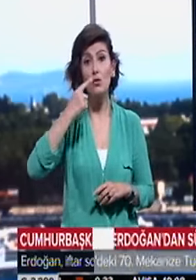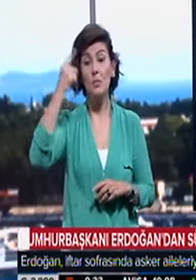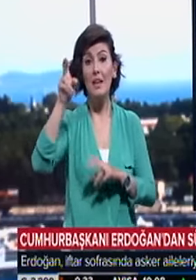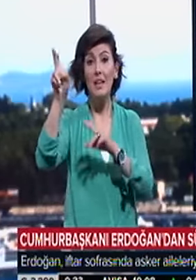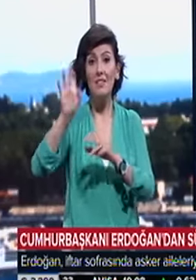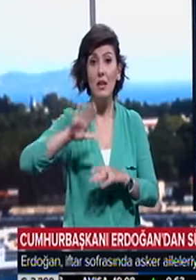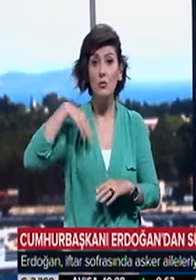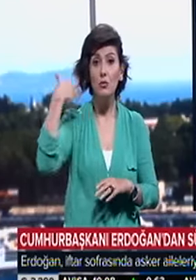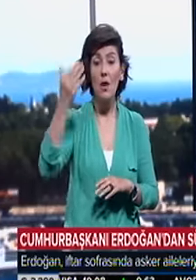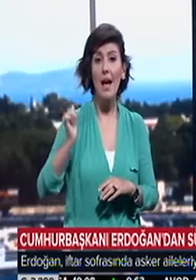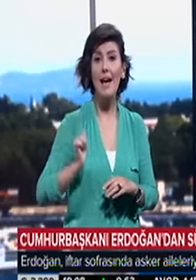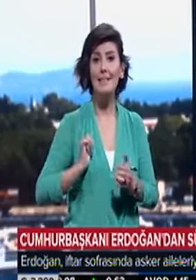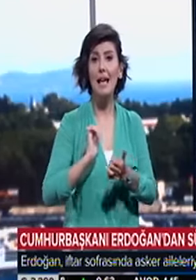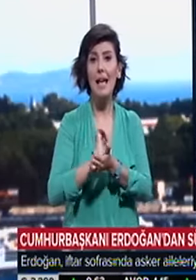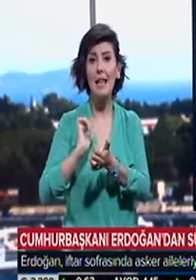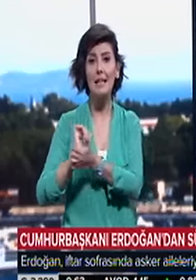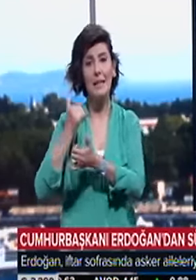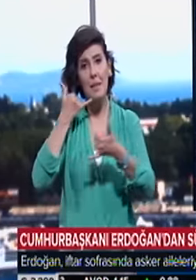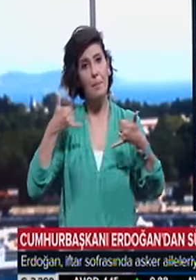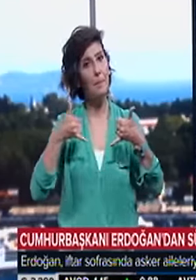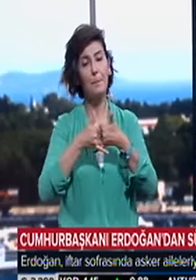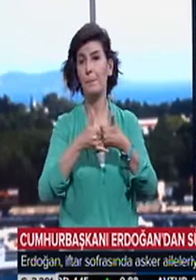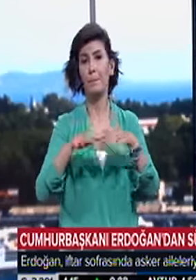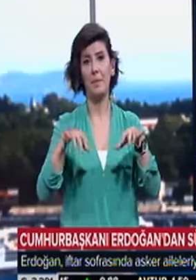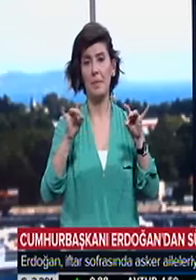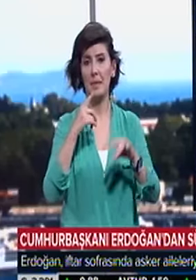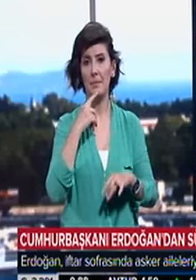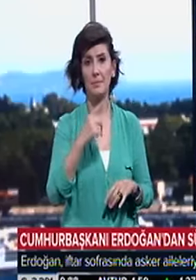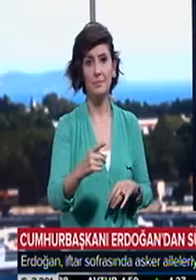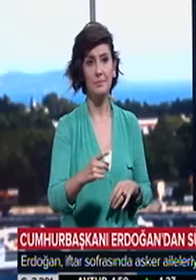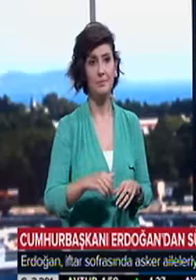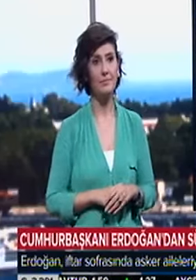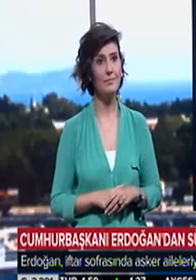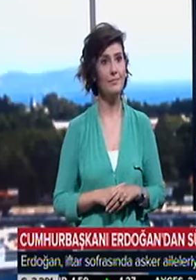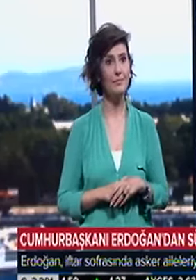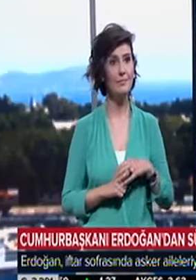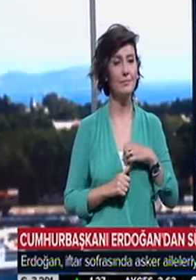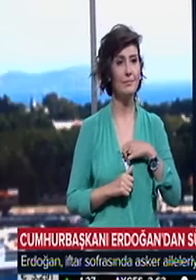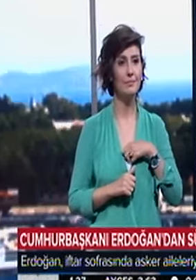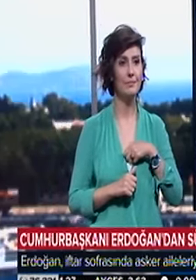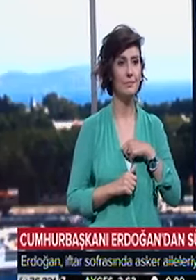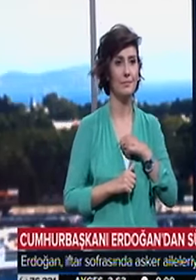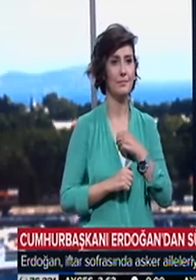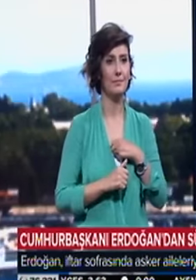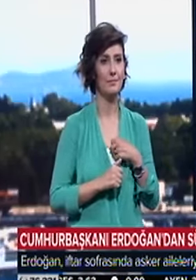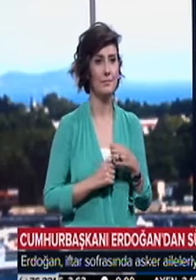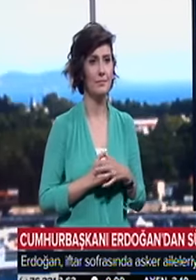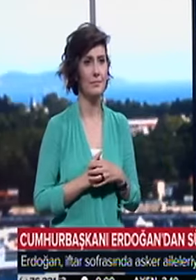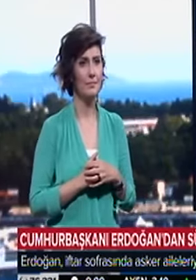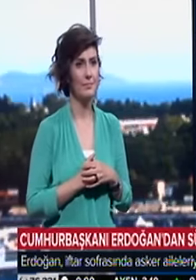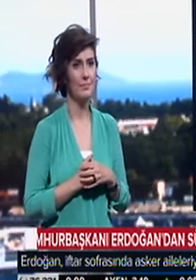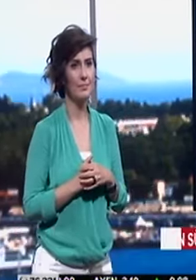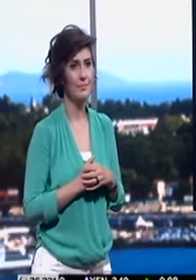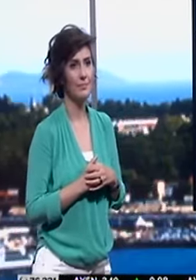Cumhurbaşkanı iftar sonrasında asker aileleriyle de telefonla görüştü. Beyefendiyle burada beraberiz şimdi sabah iftarda.